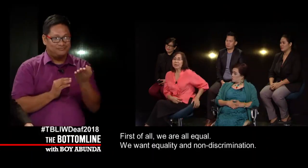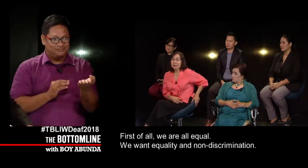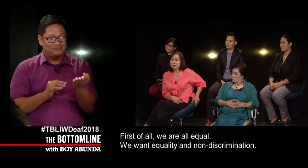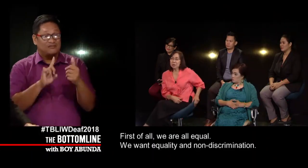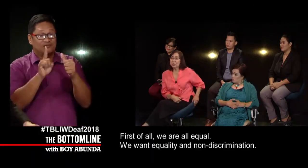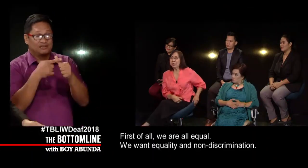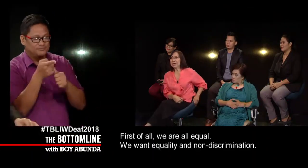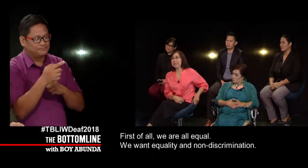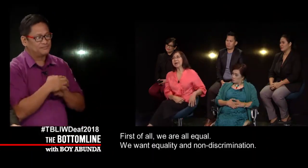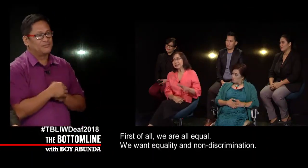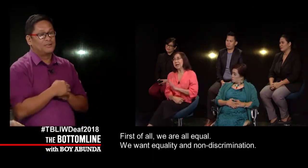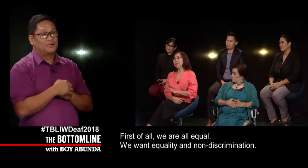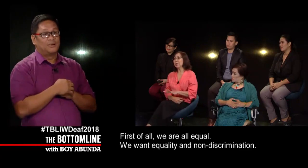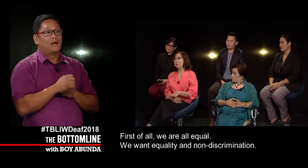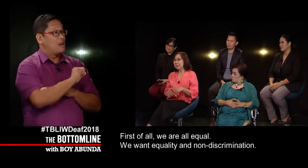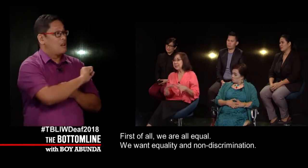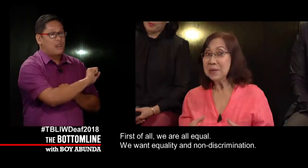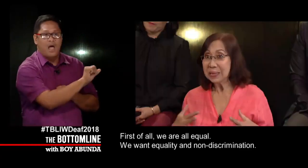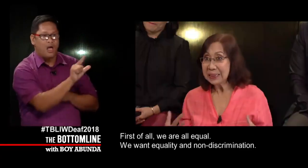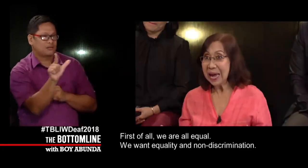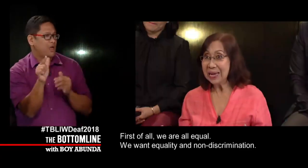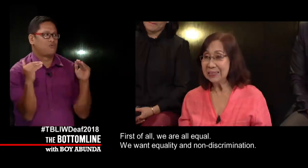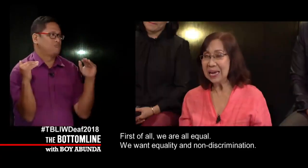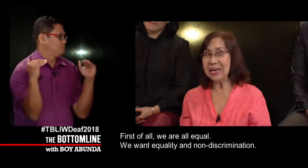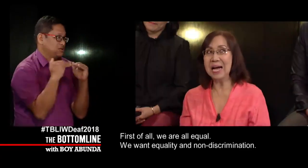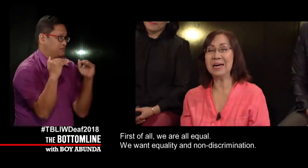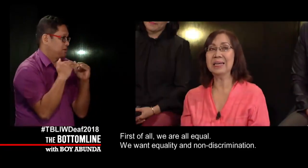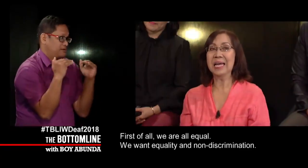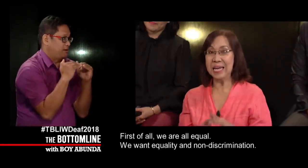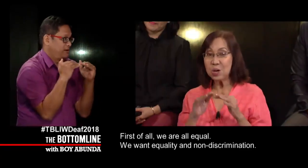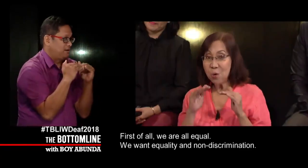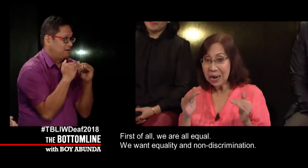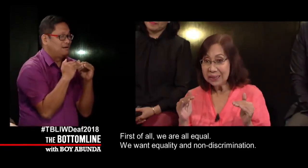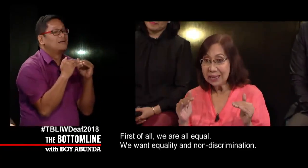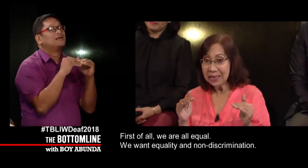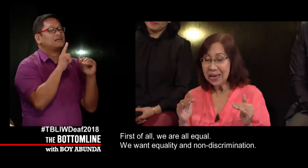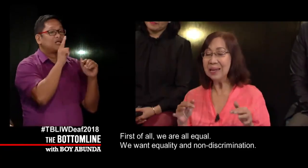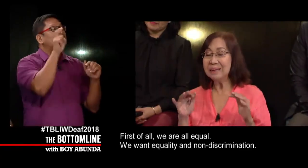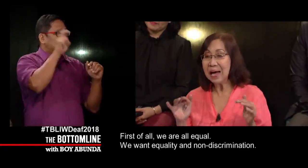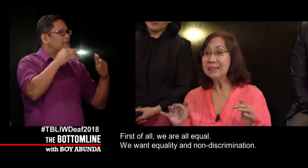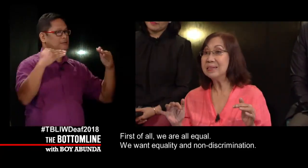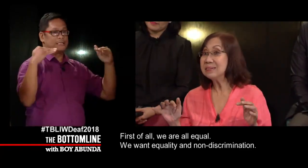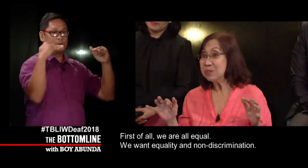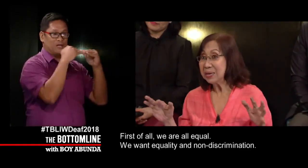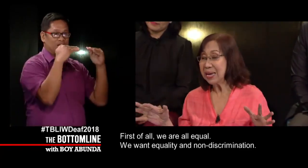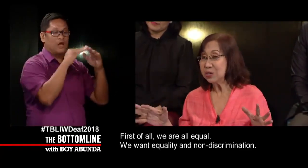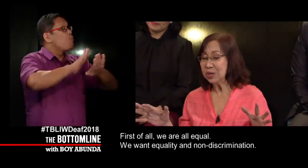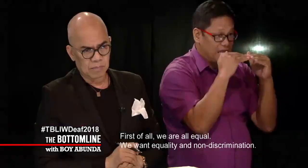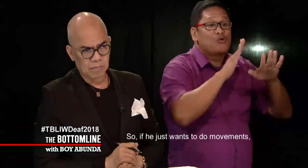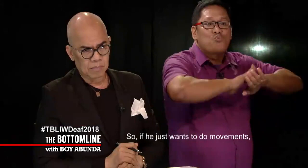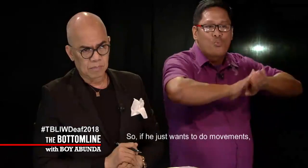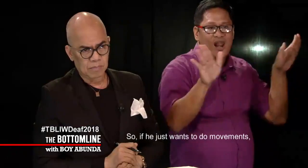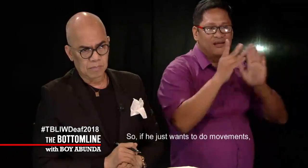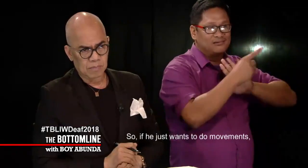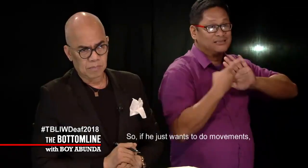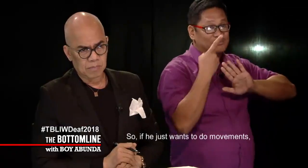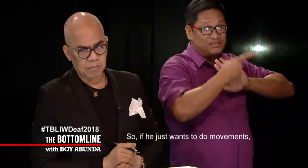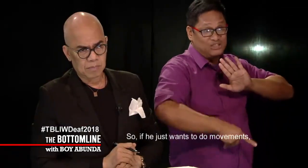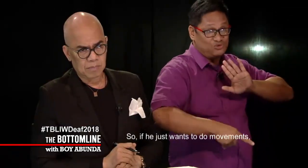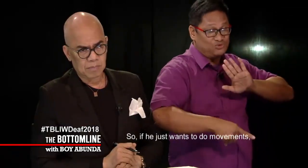Julie. Unang-una, lahat tayo, pantay-pantay. Kailangan equality and non-discrimination. So,